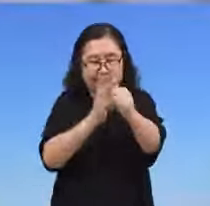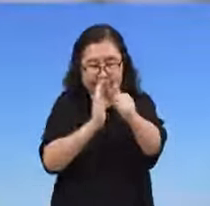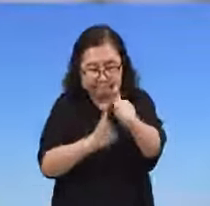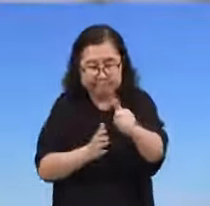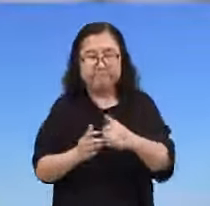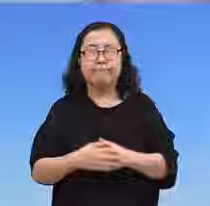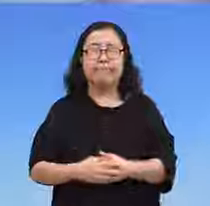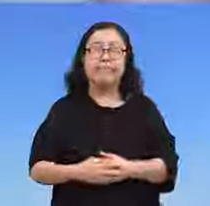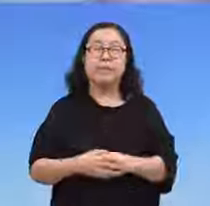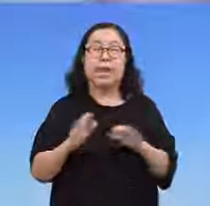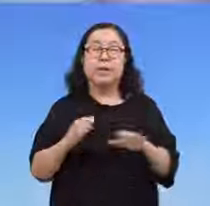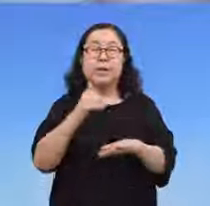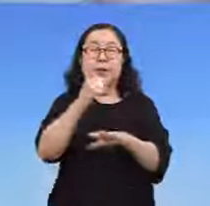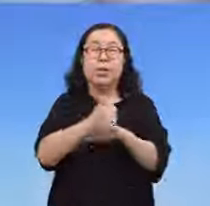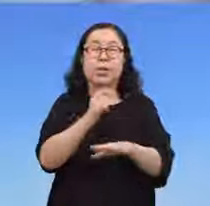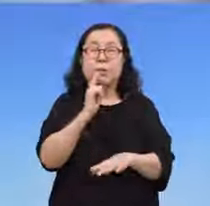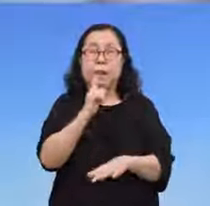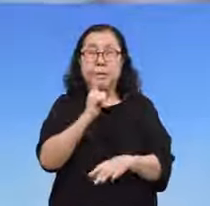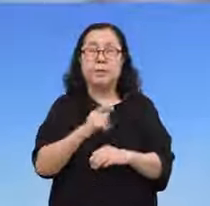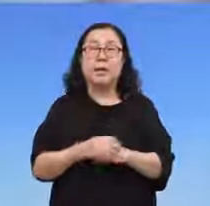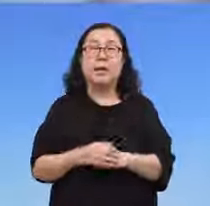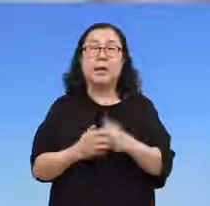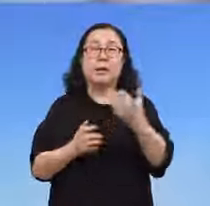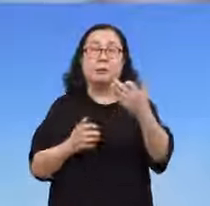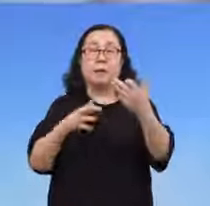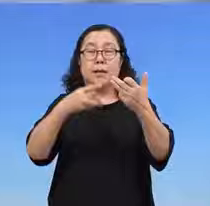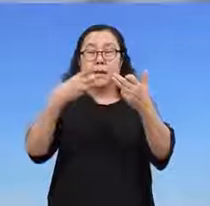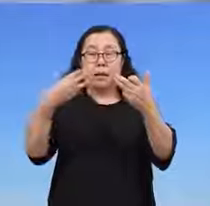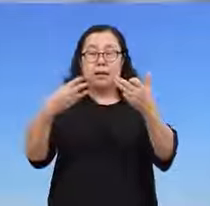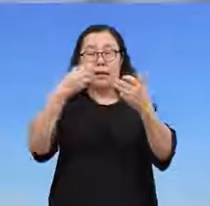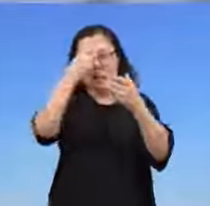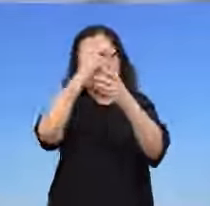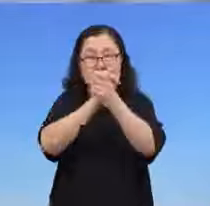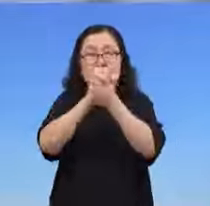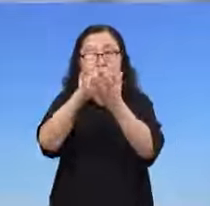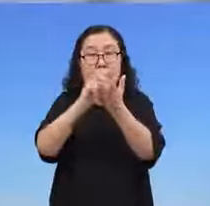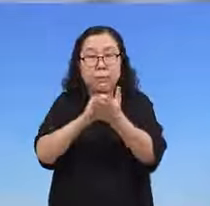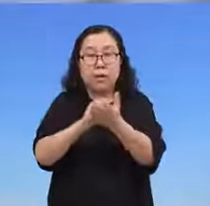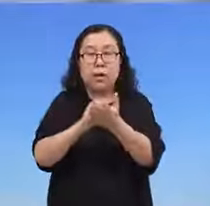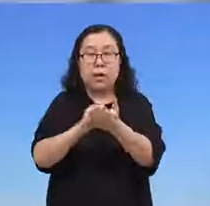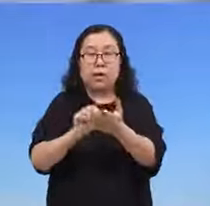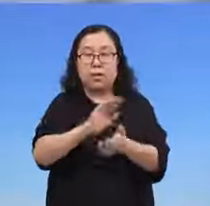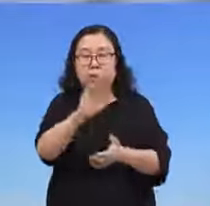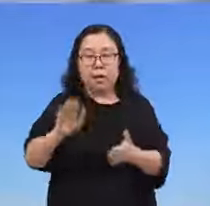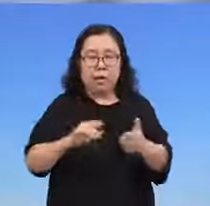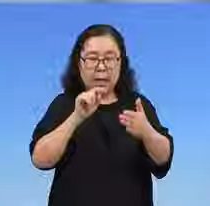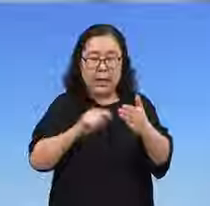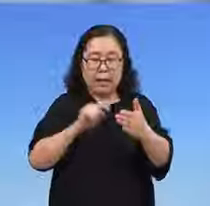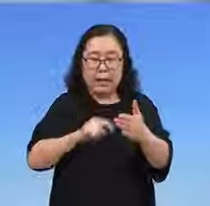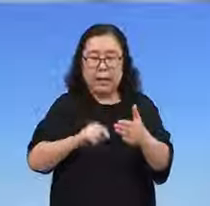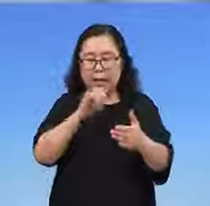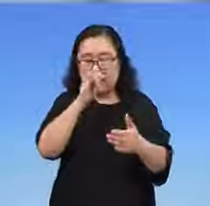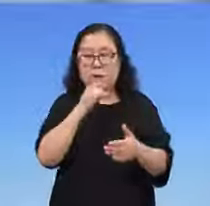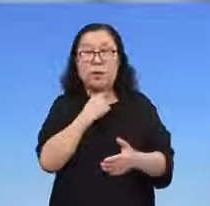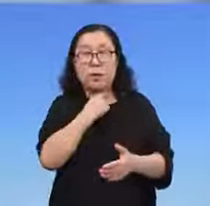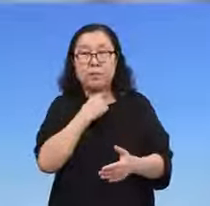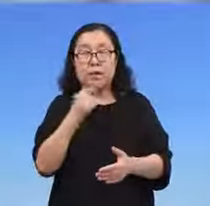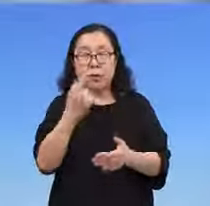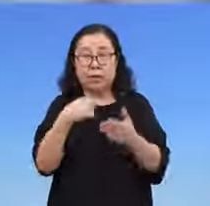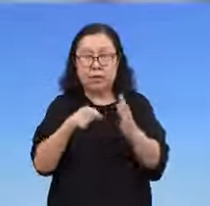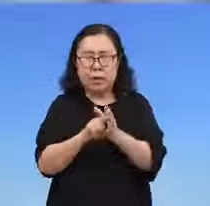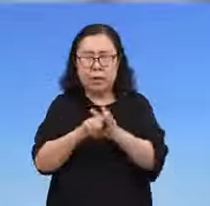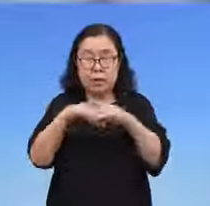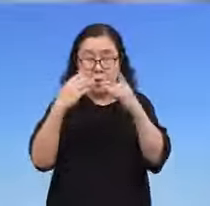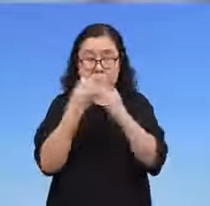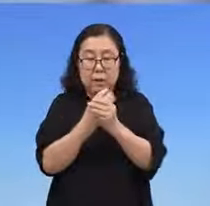원합니다. 저와 여러분이 이 18절에서의 기도 제목이 우리 안에 사무치기를 원합니다. 이것을 위하여